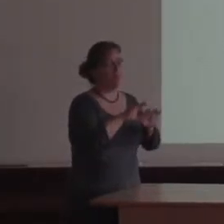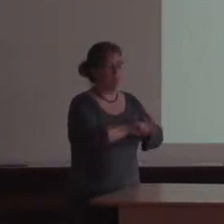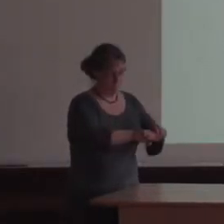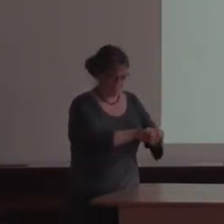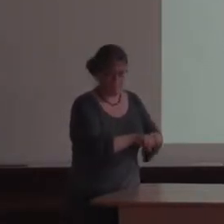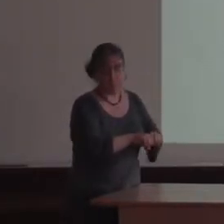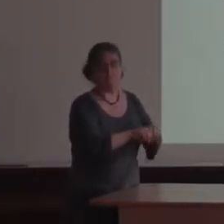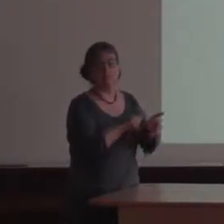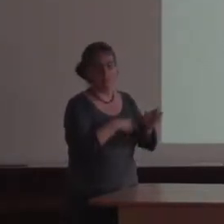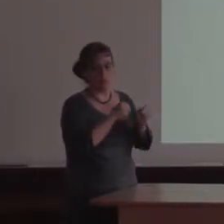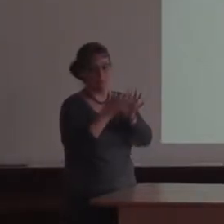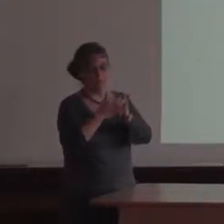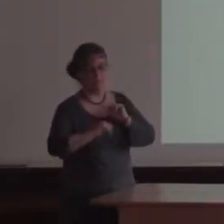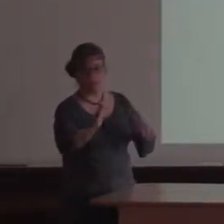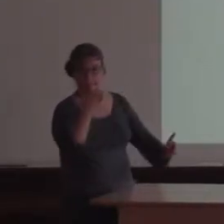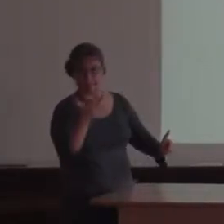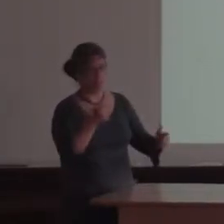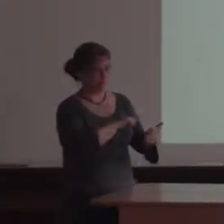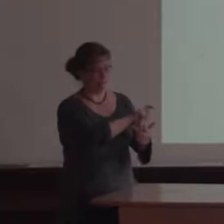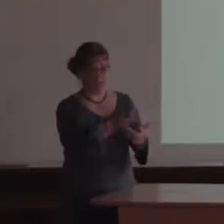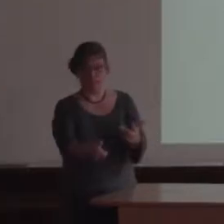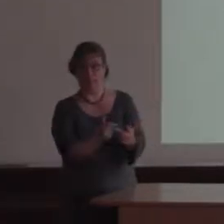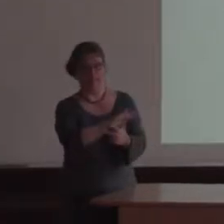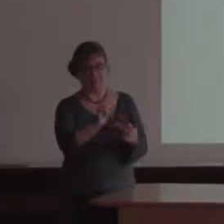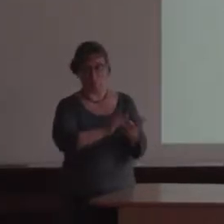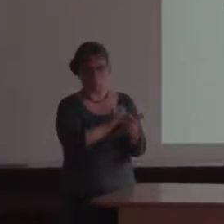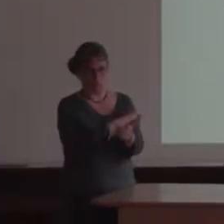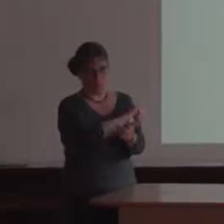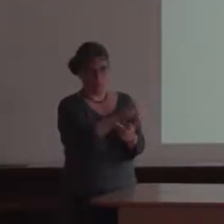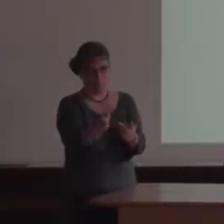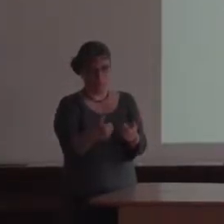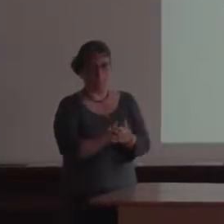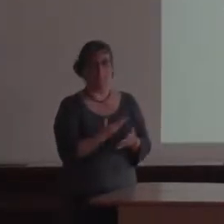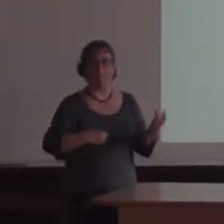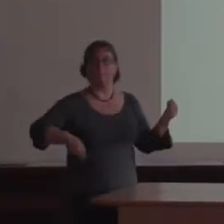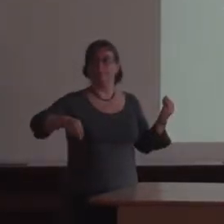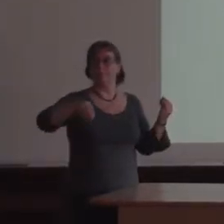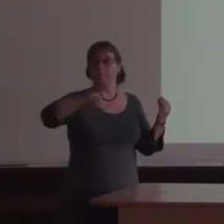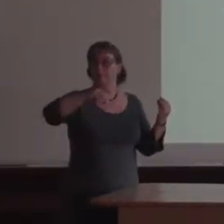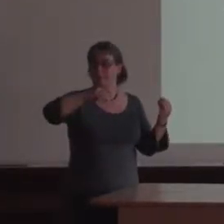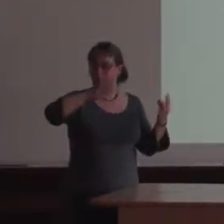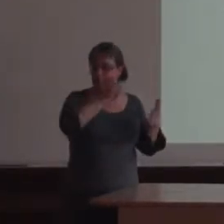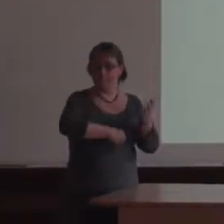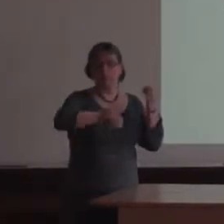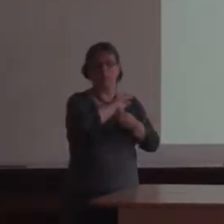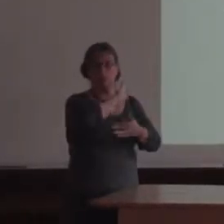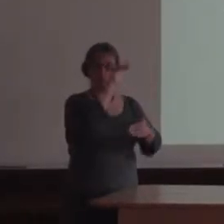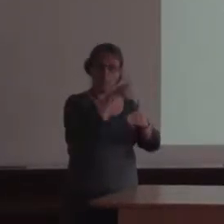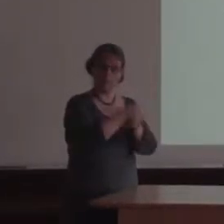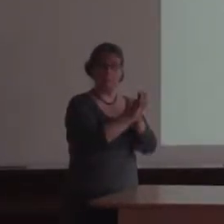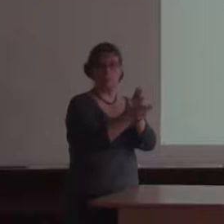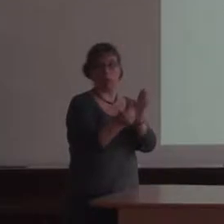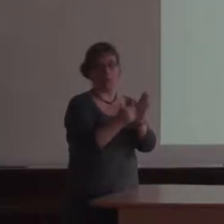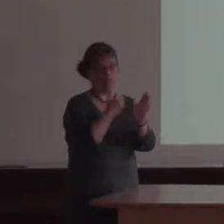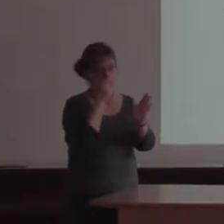et l'affichage des résultats. Mais c'est également il fournit également une bibliothèque pour écrire les